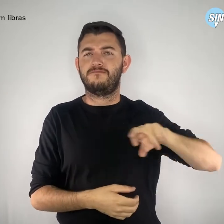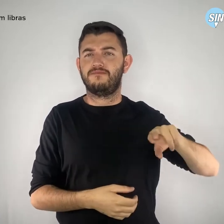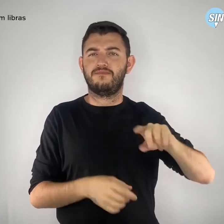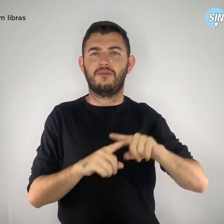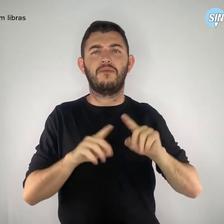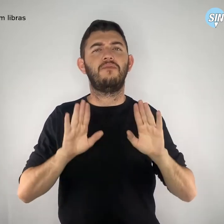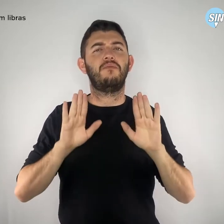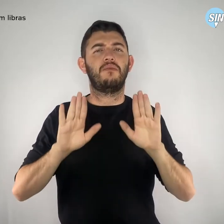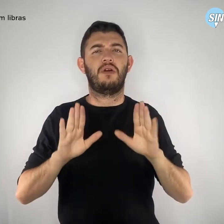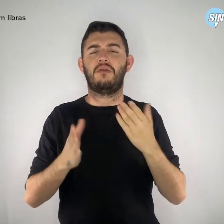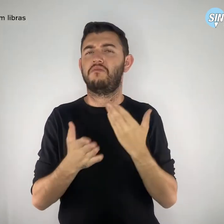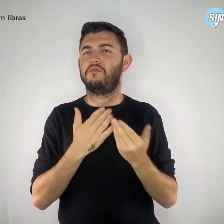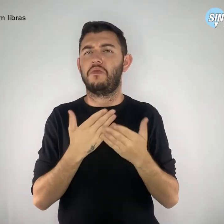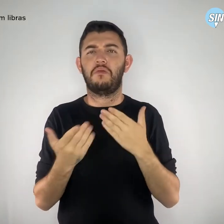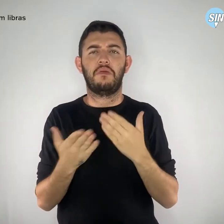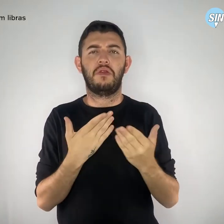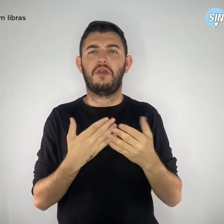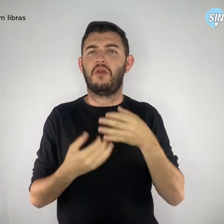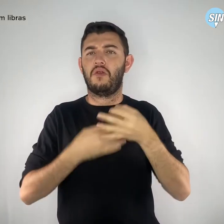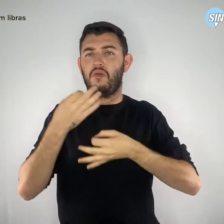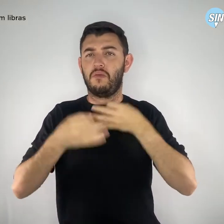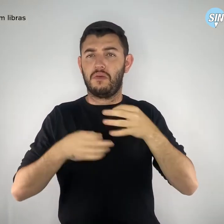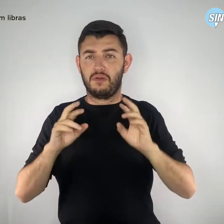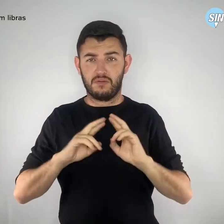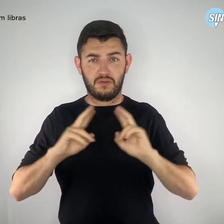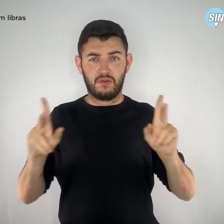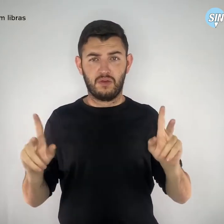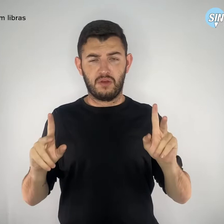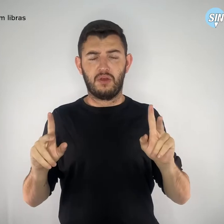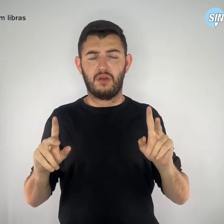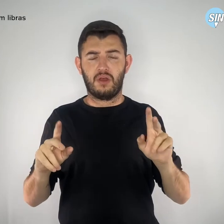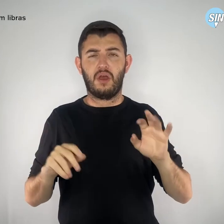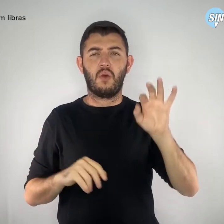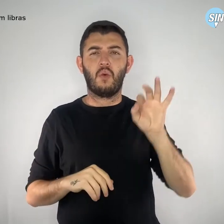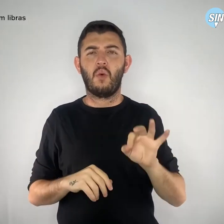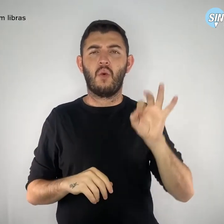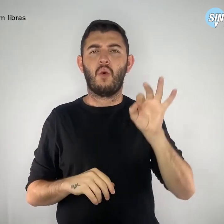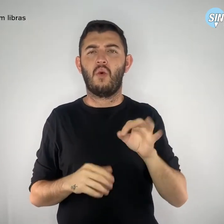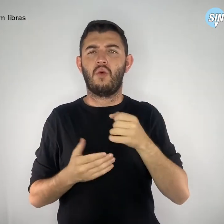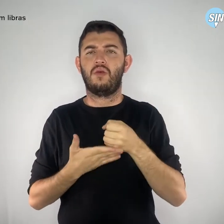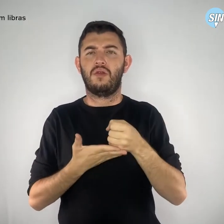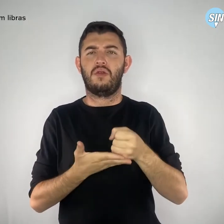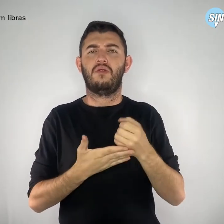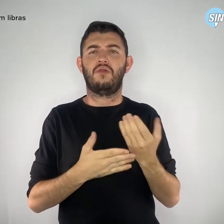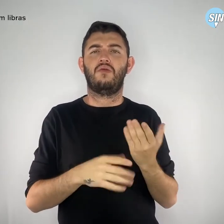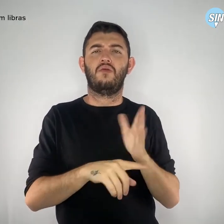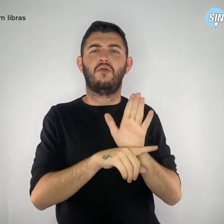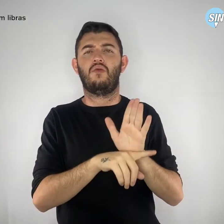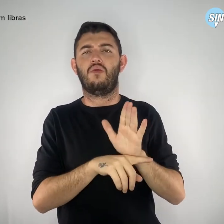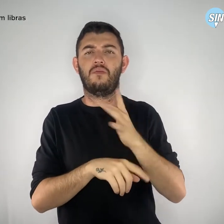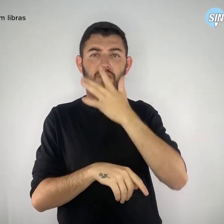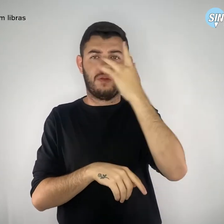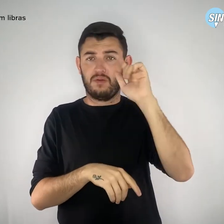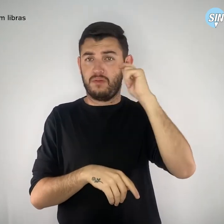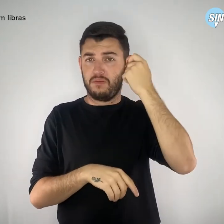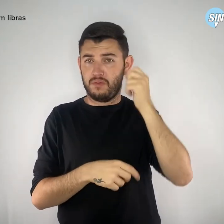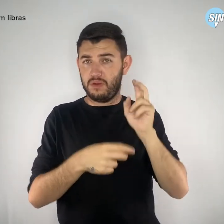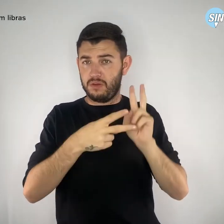Independentemente das divergências, as cotas aumentaram o número de pessoas pretas, indígenas e de